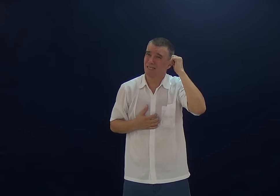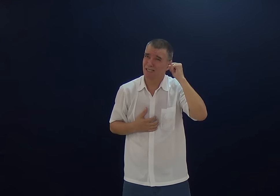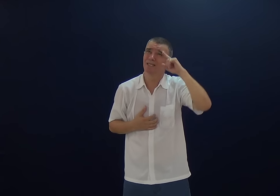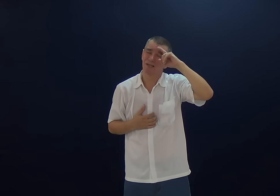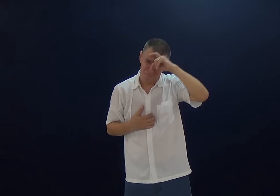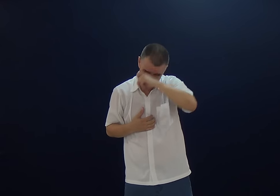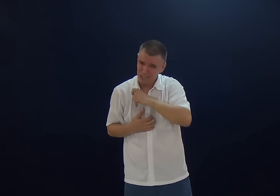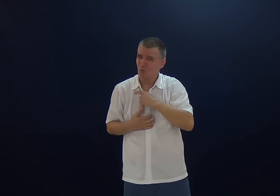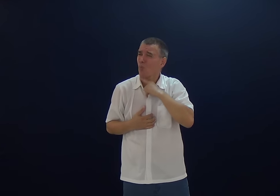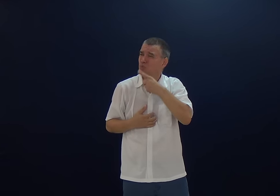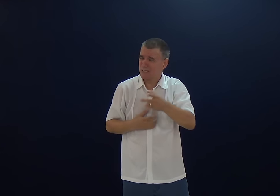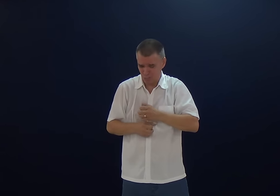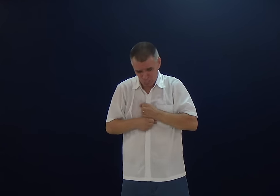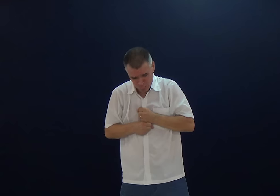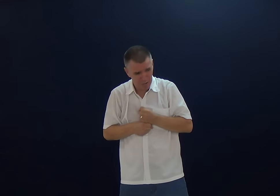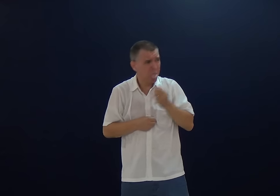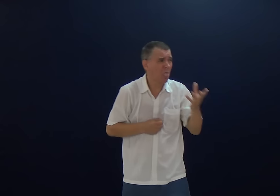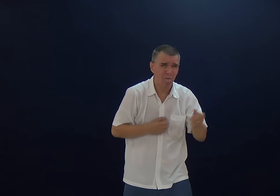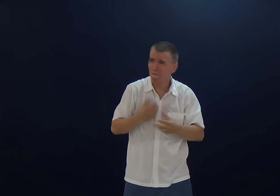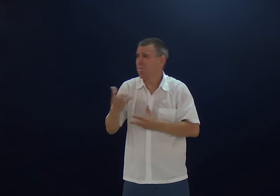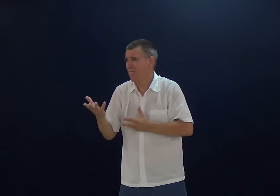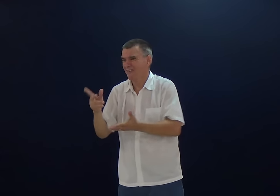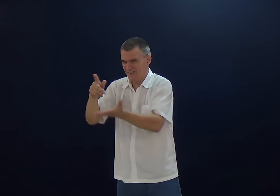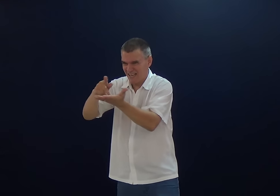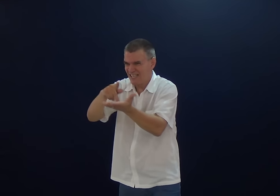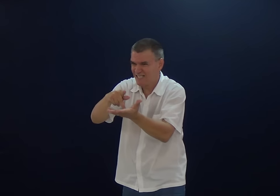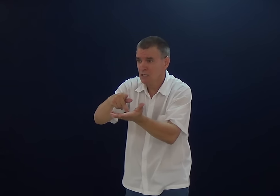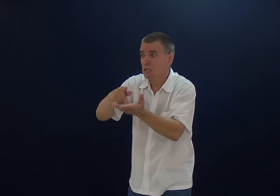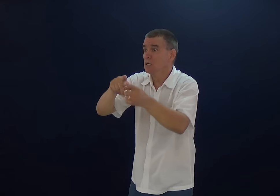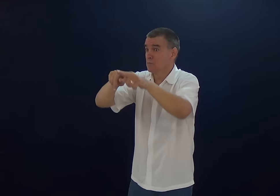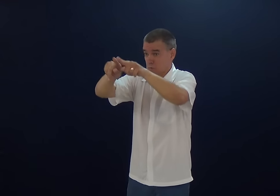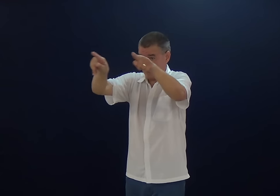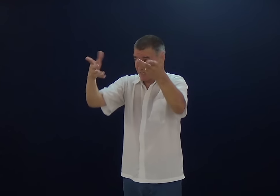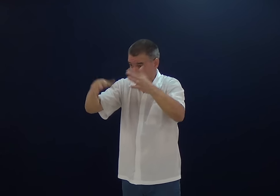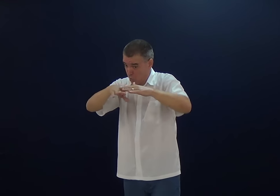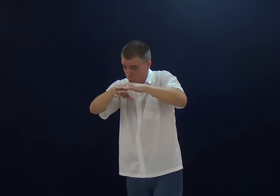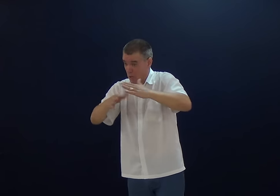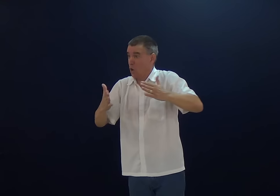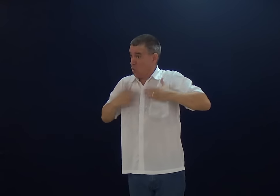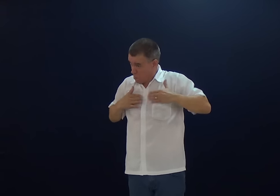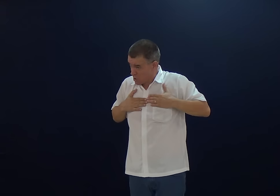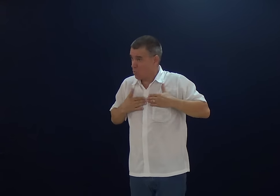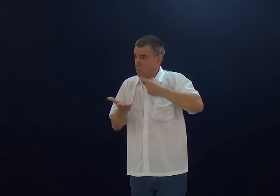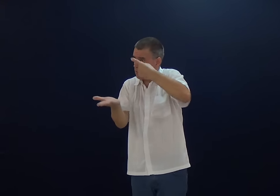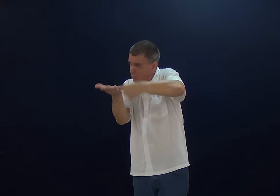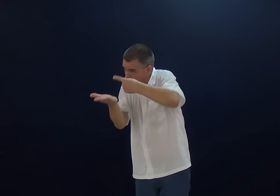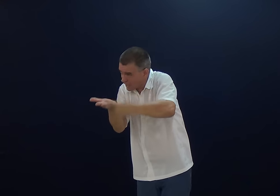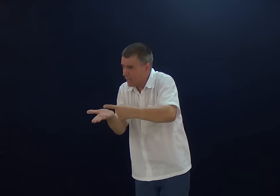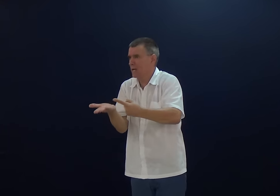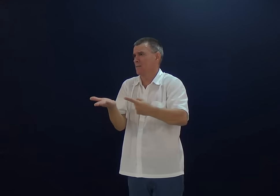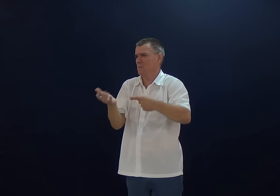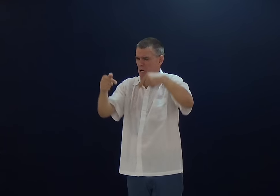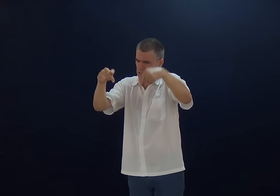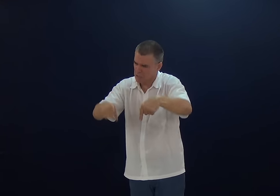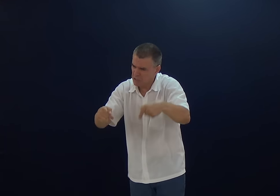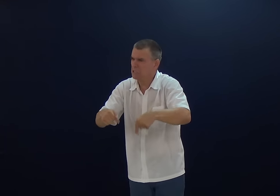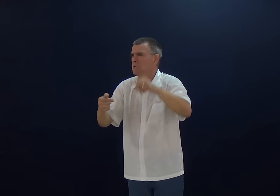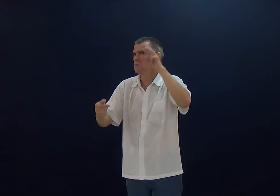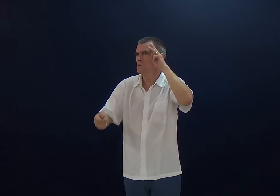Olhe você sabe que é difícil coração não é verdade às vezes segurar essas Você pode conversar você